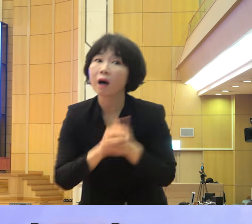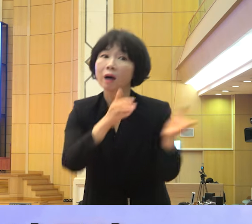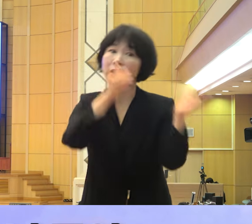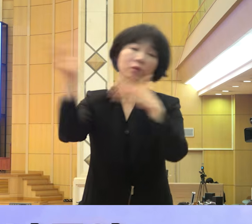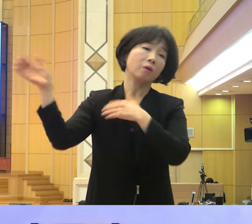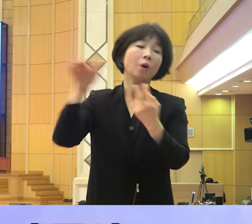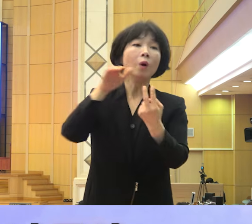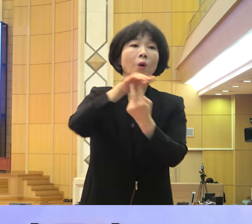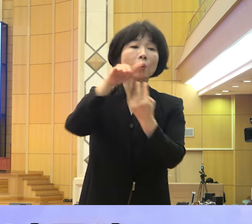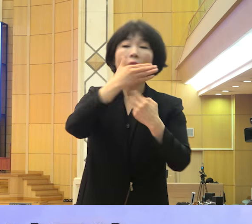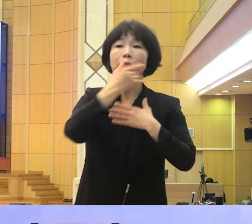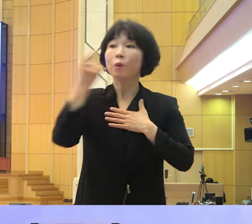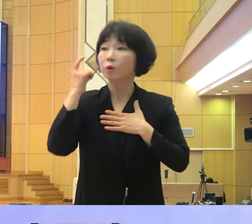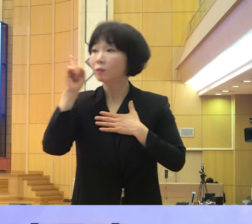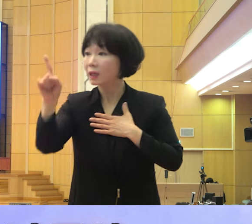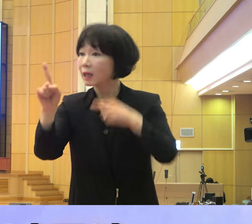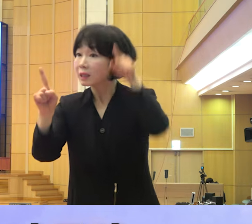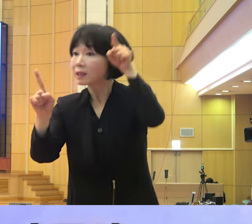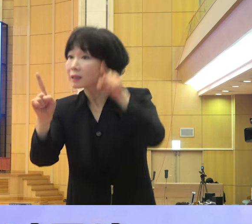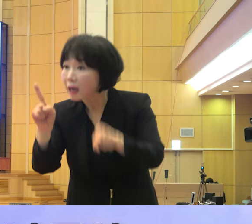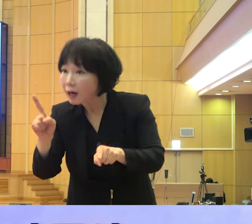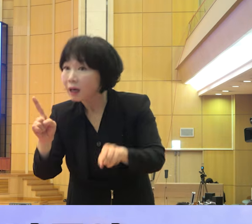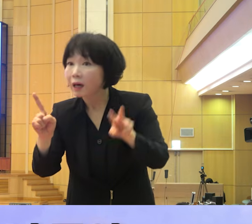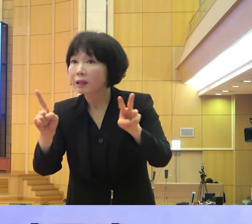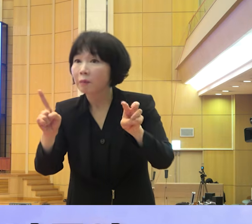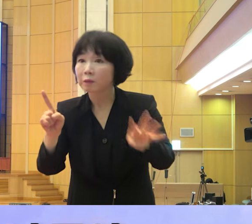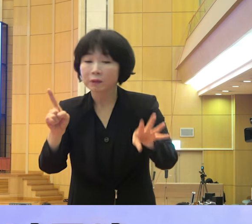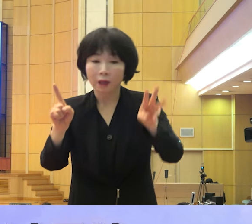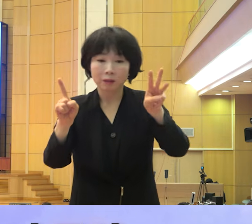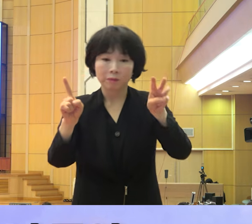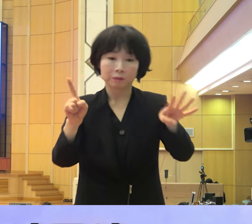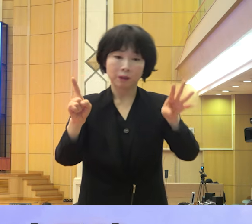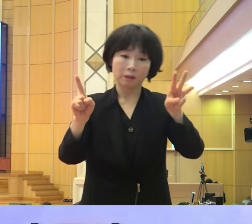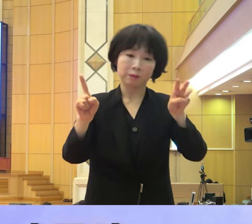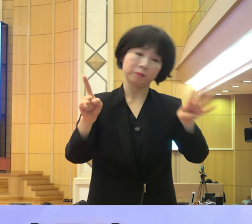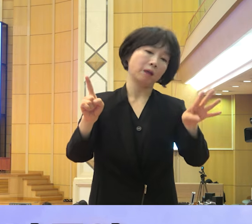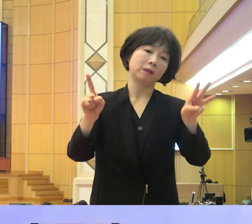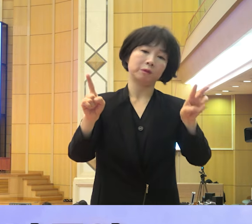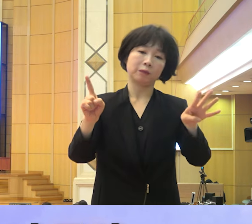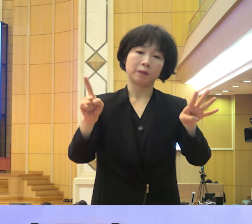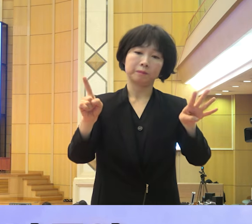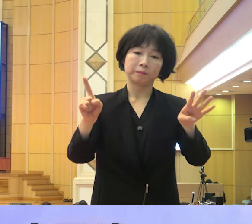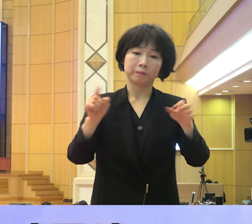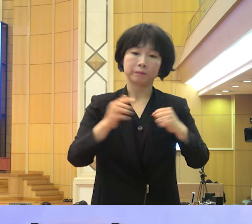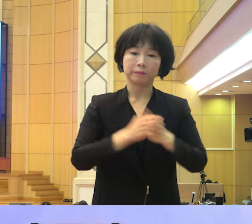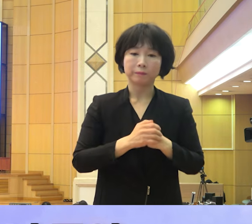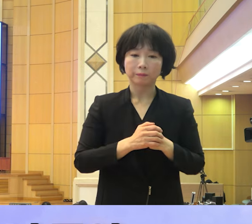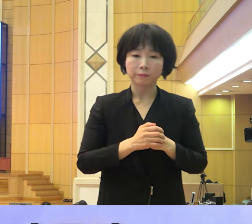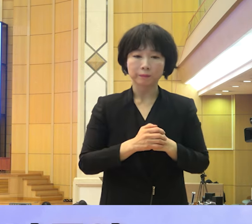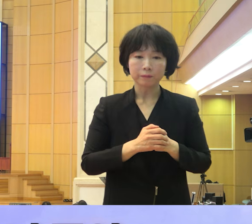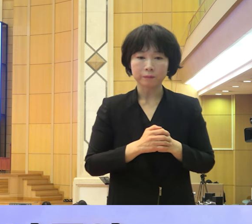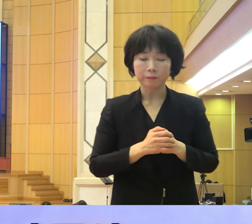요한복음 1장 34절로 넘어가 보겠습니다. 내가 보고,